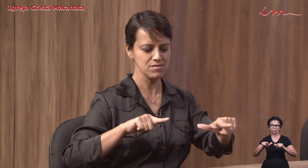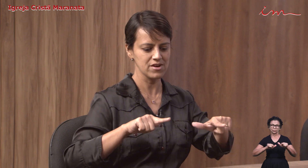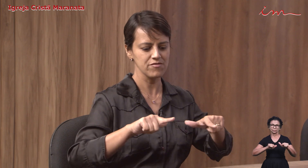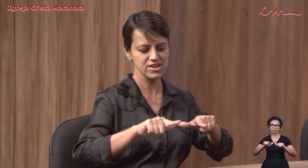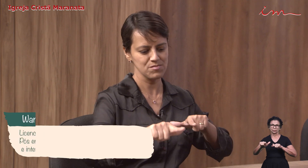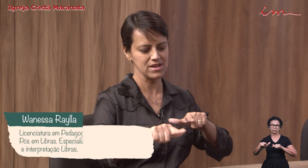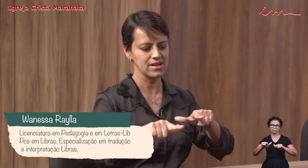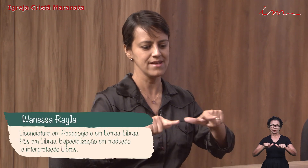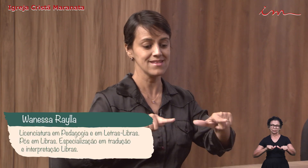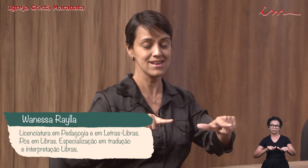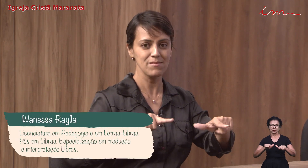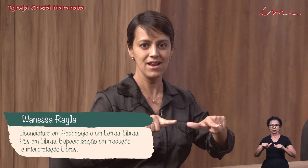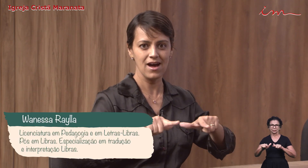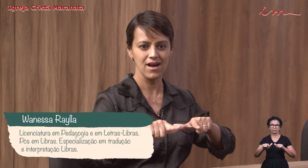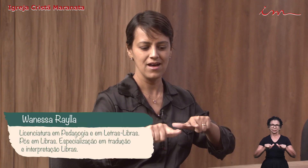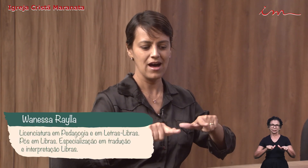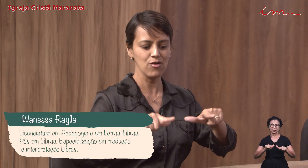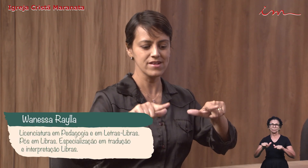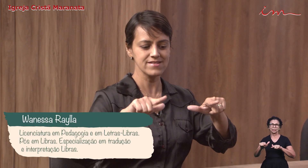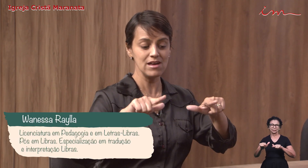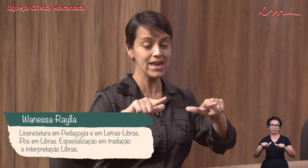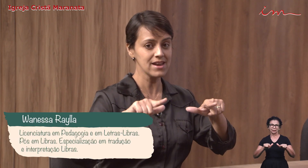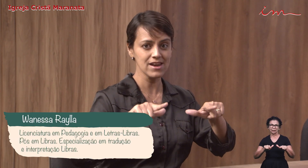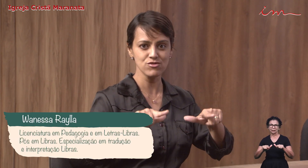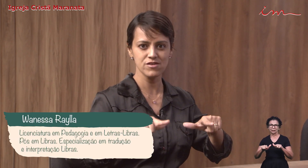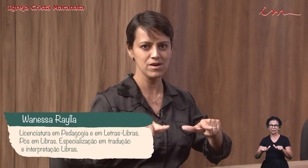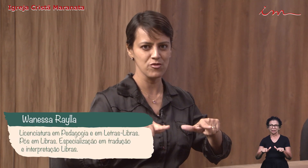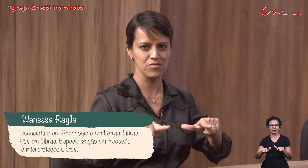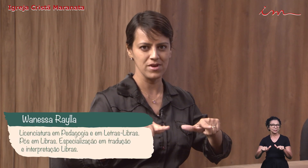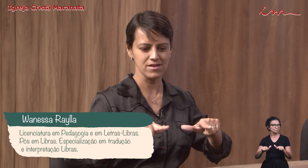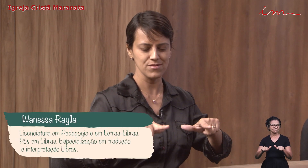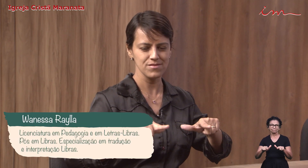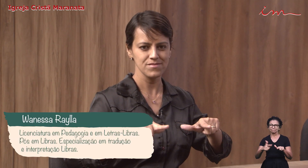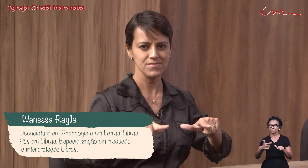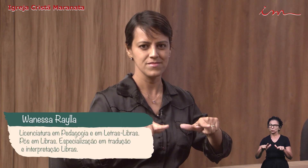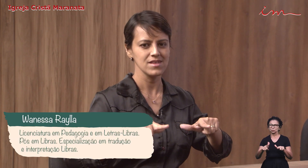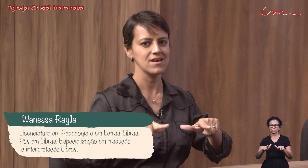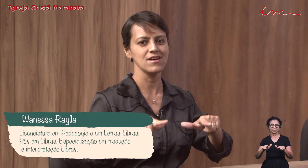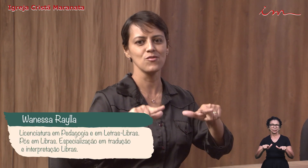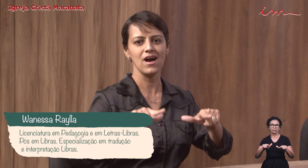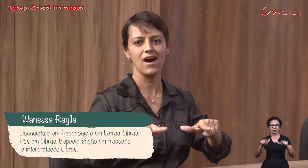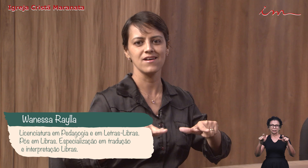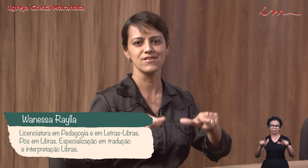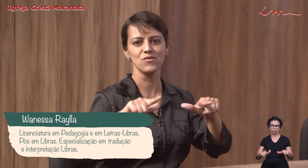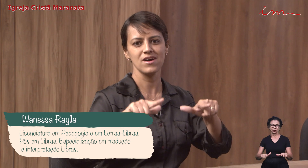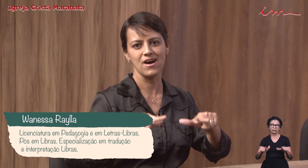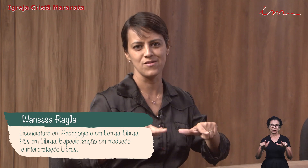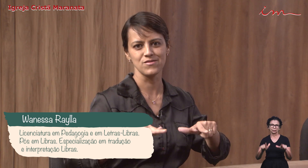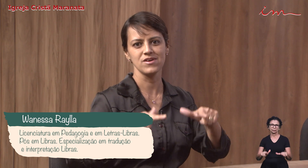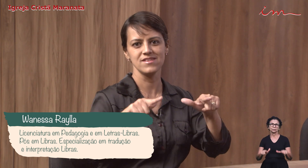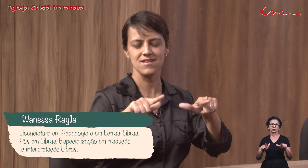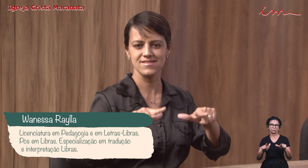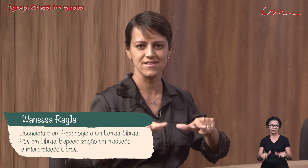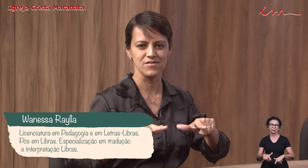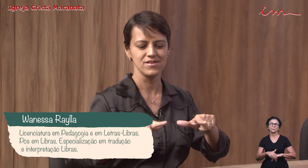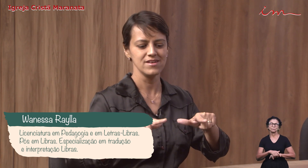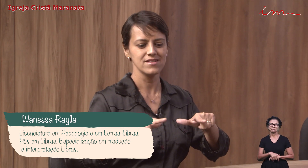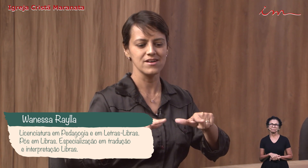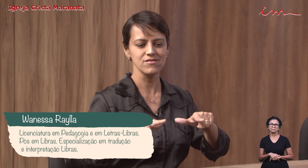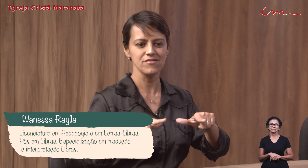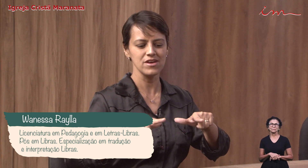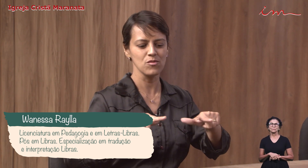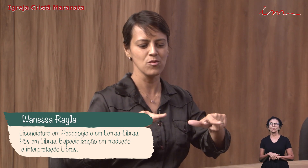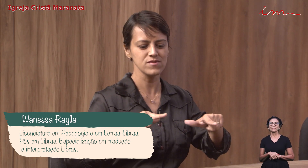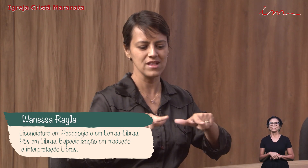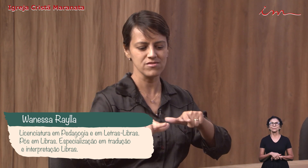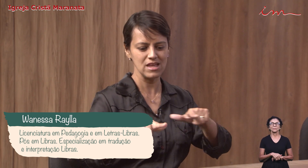movimento assim, para frente e para trás, é trabalhar. Agora, se ele não tiver movimento, é lugar, local, localização.